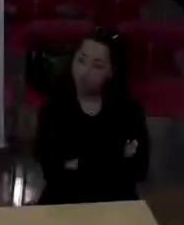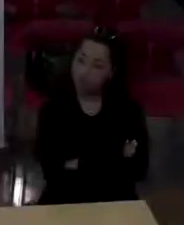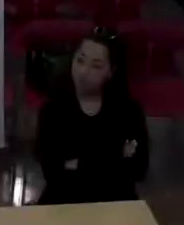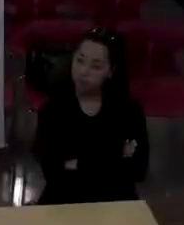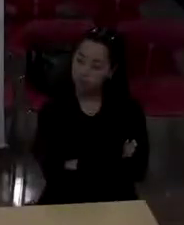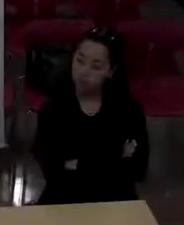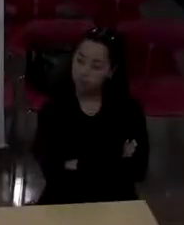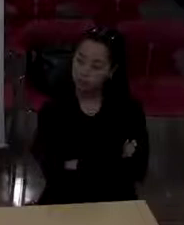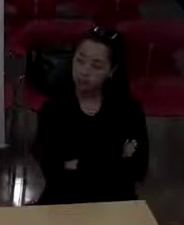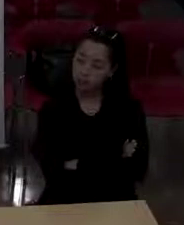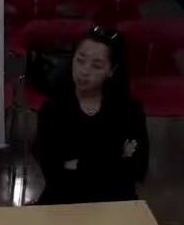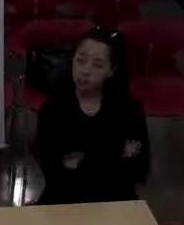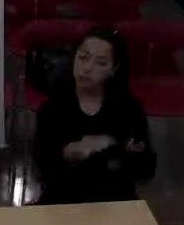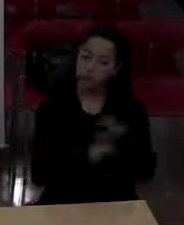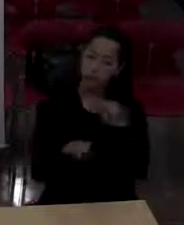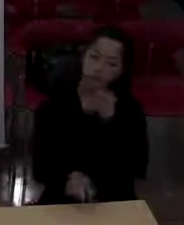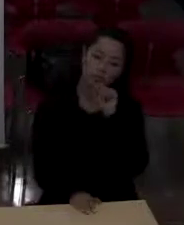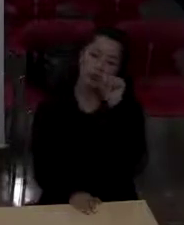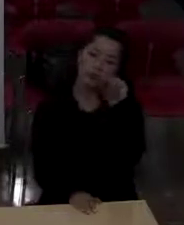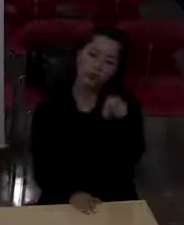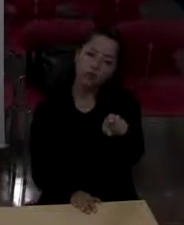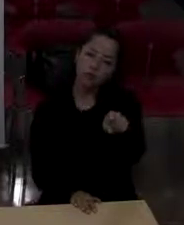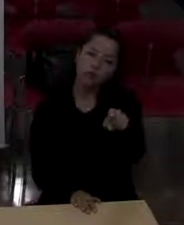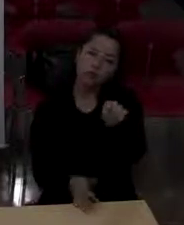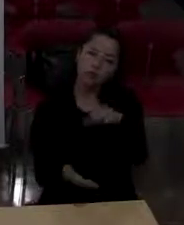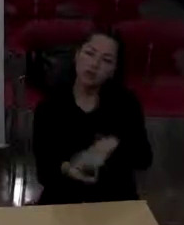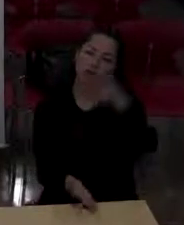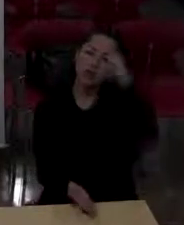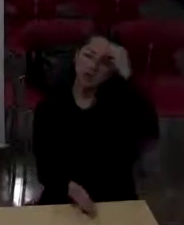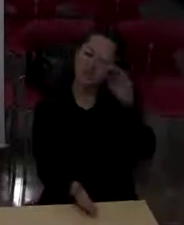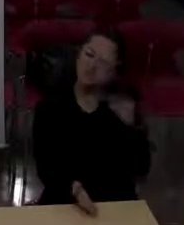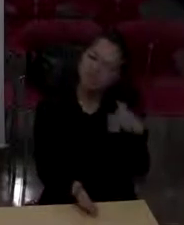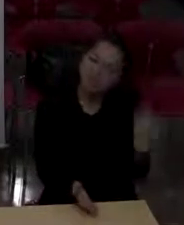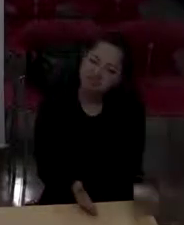¿En qué sentido requieren el apoyo?